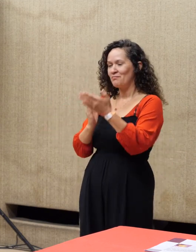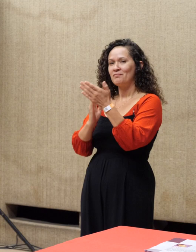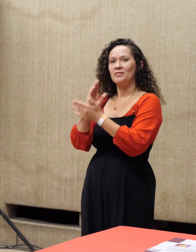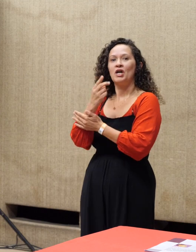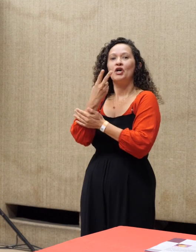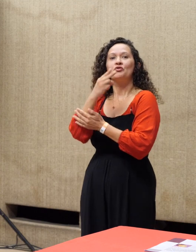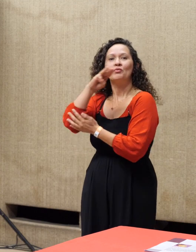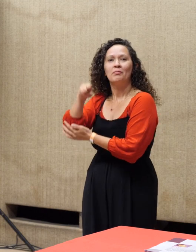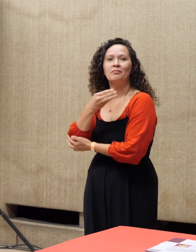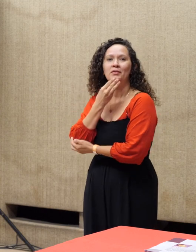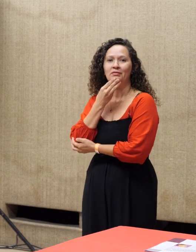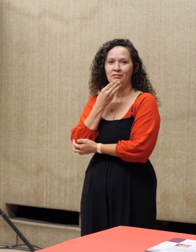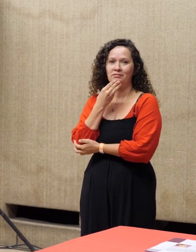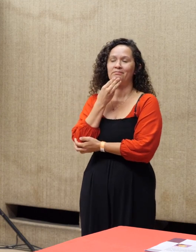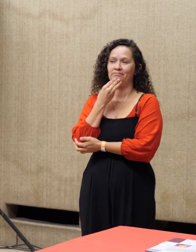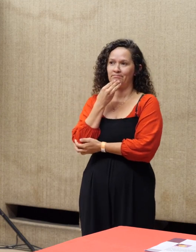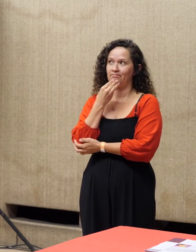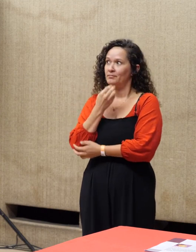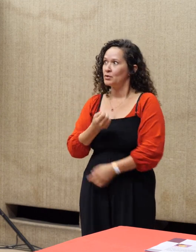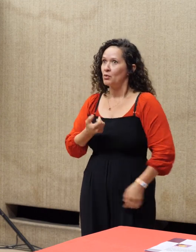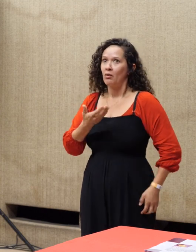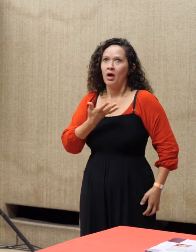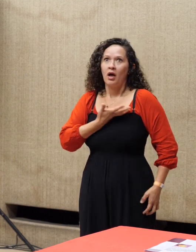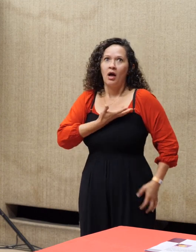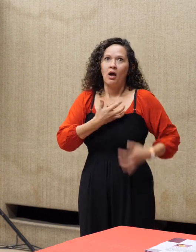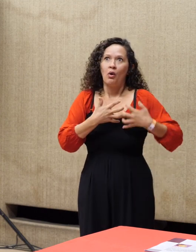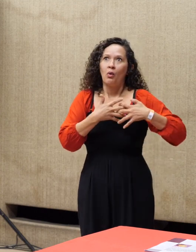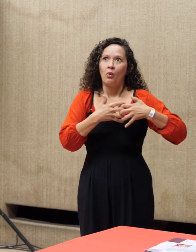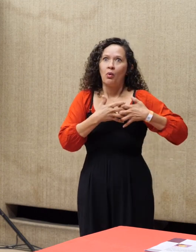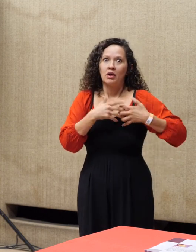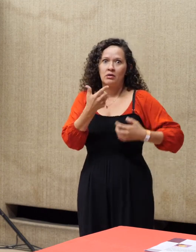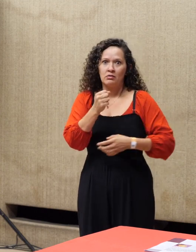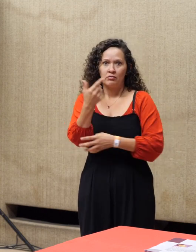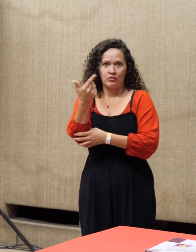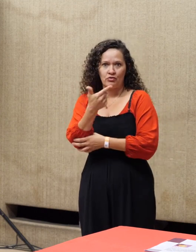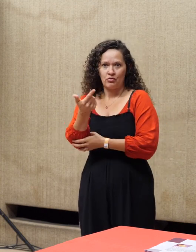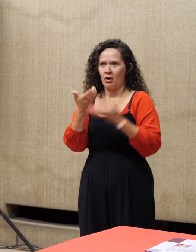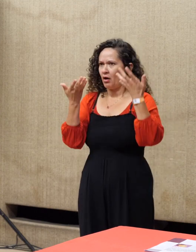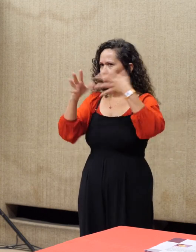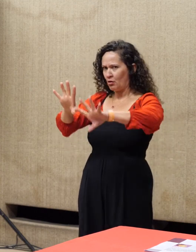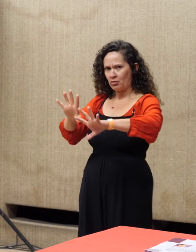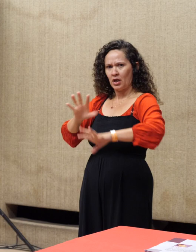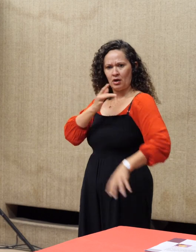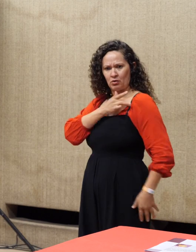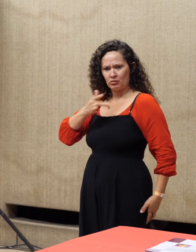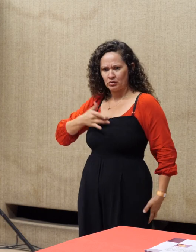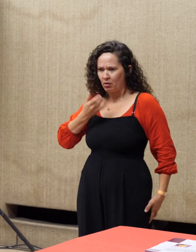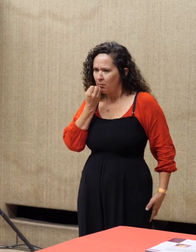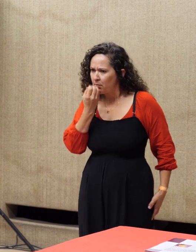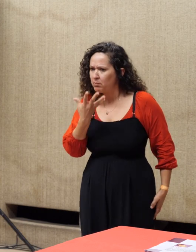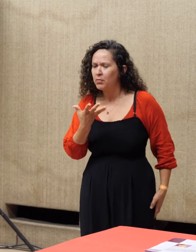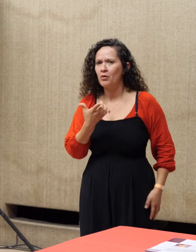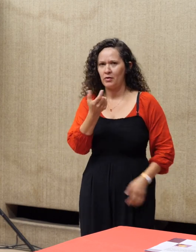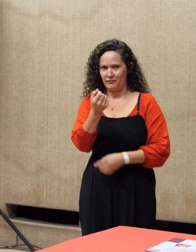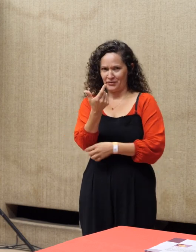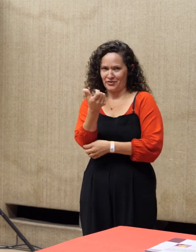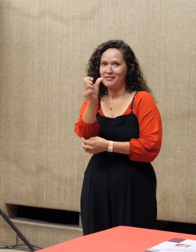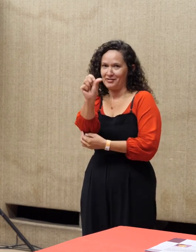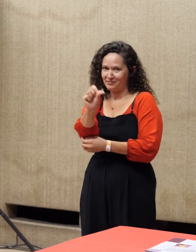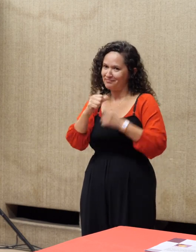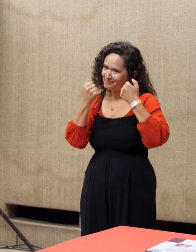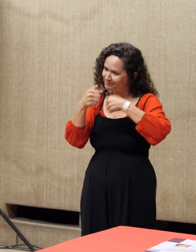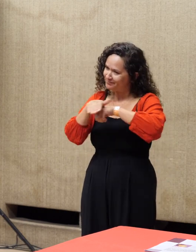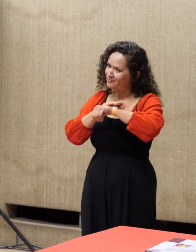eleição por 2 milhões. E eu quase infartei em 2022. Então, quero infartar em 2026. Então, a gente